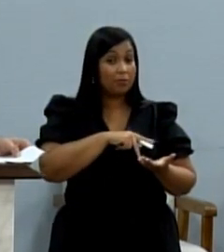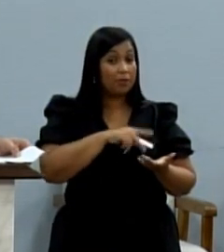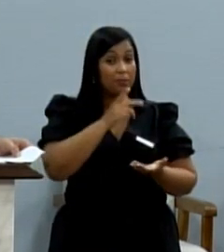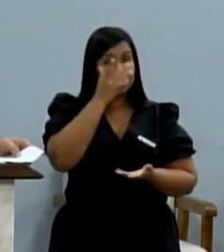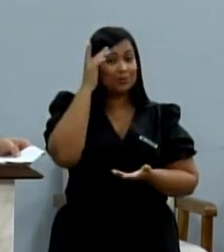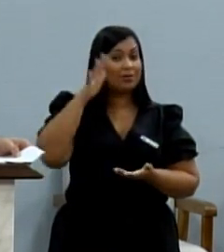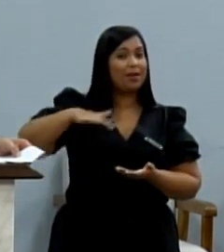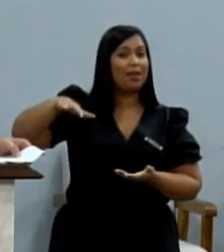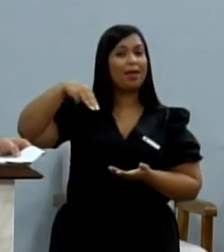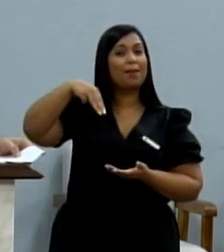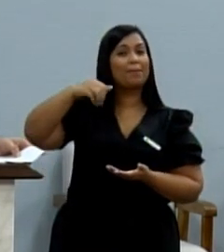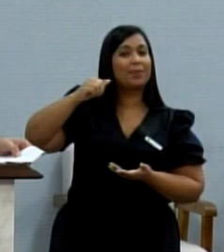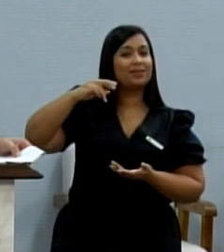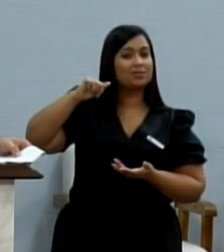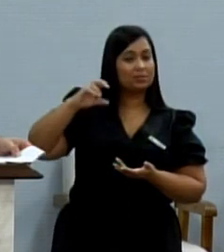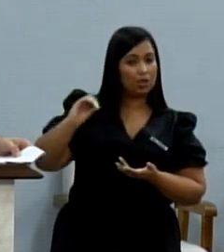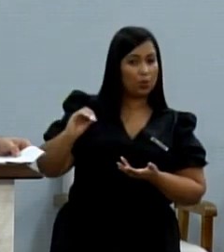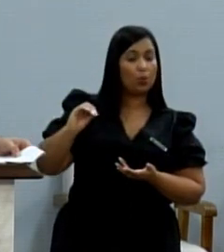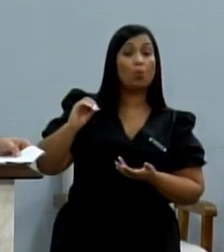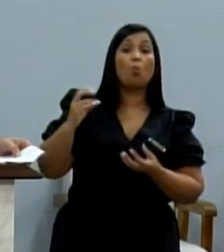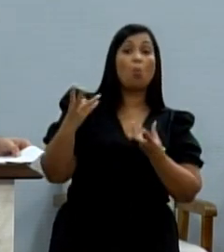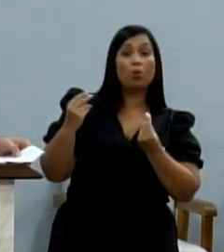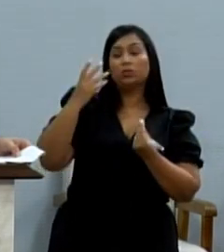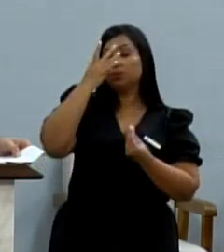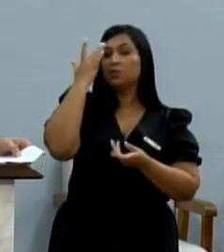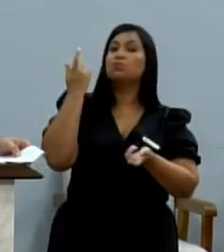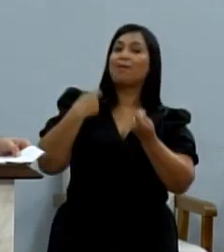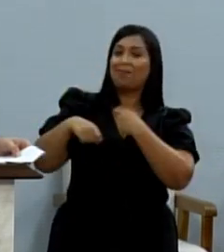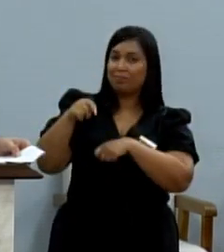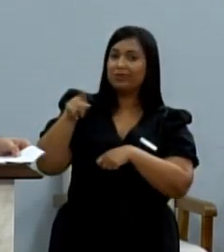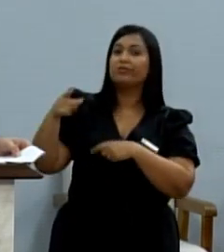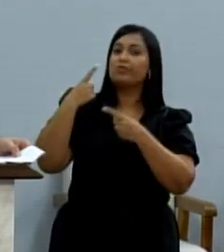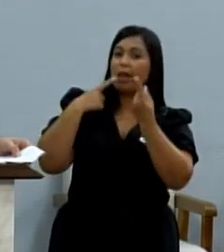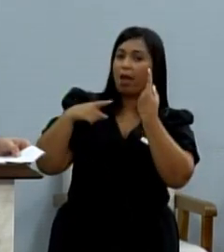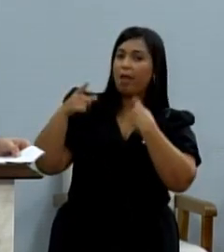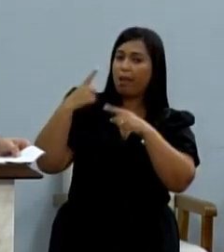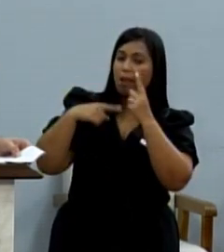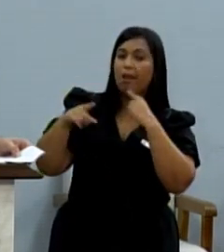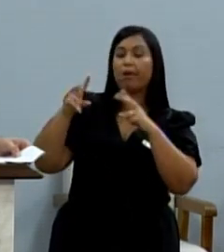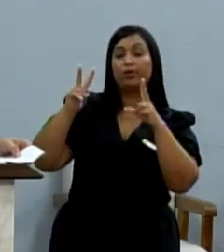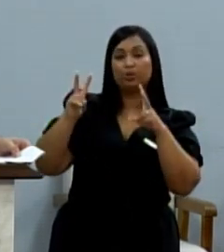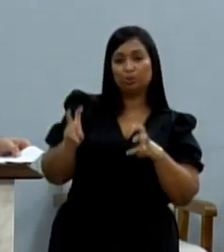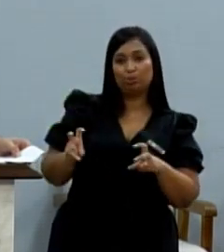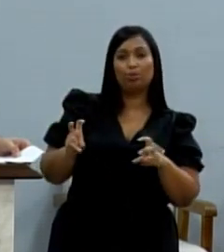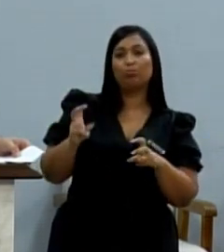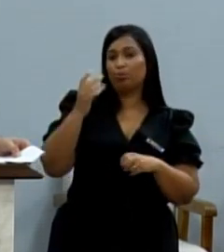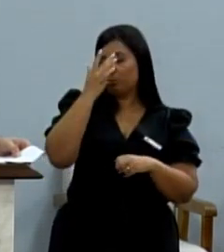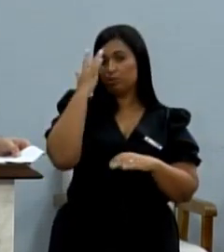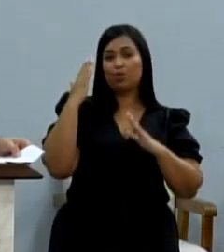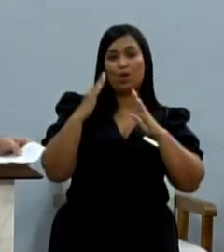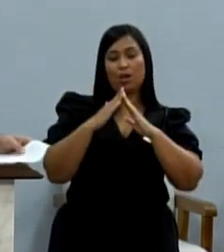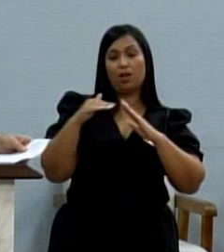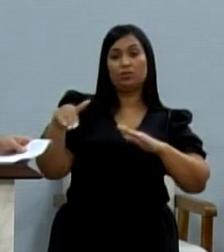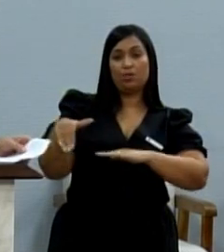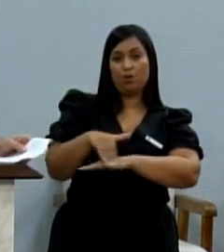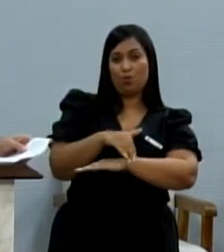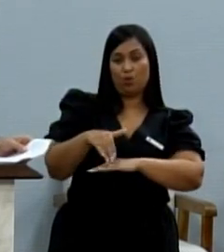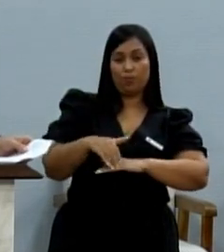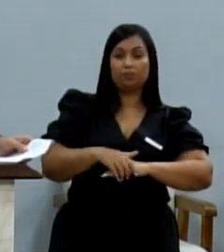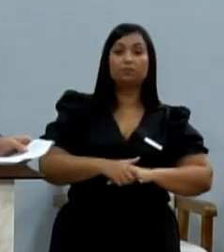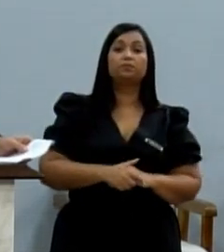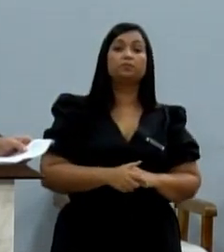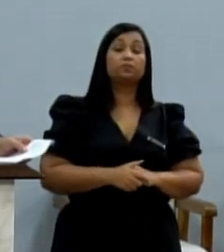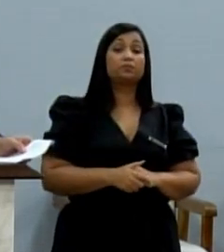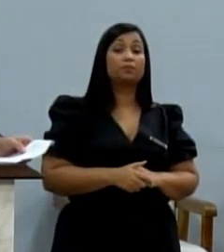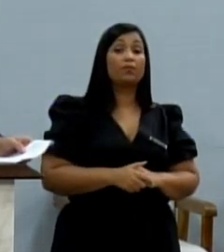Maceno e tem muitos Comerciantes que estão reclamando ali em relação Vereador Pedro Roberto aos moradores de